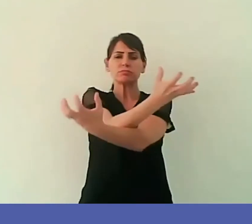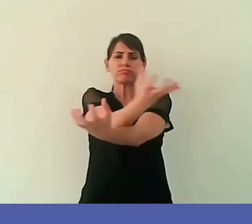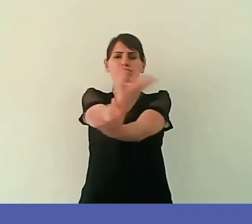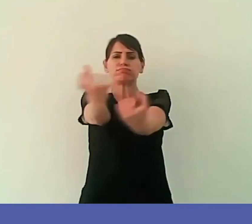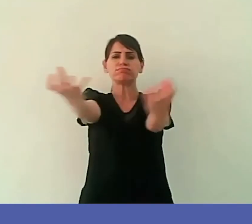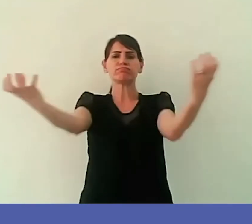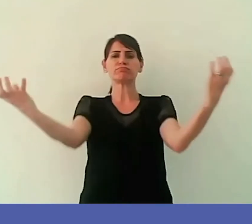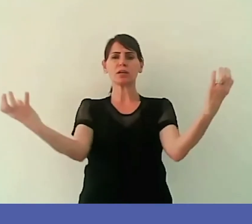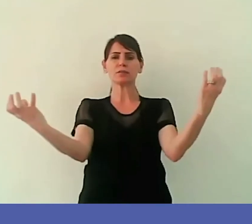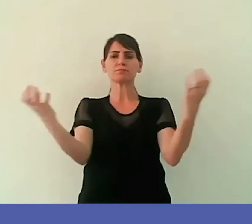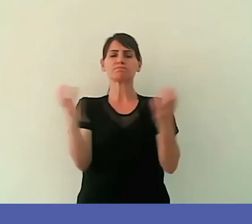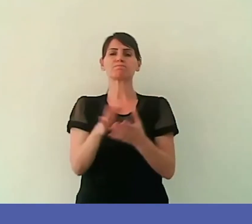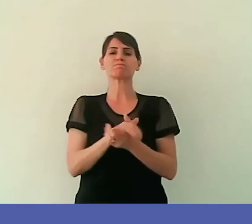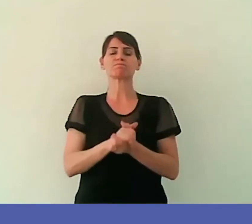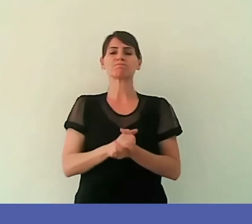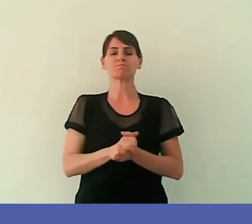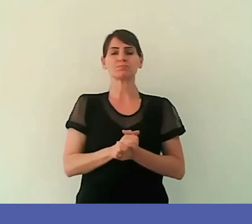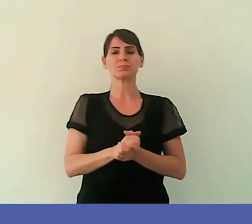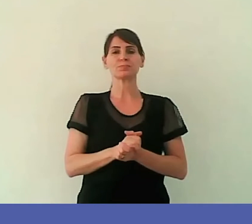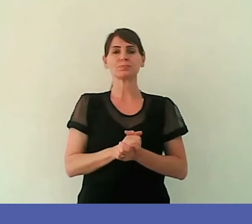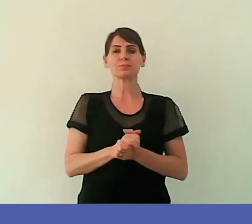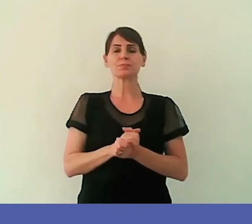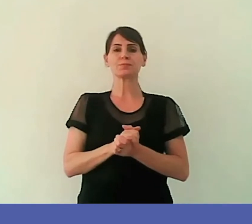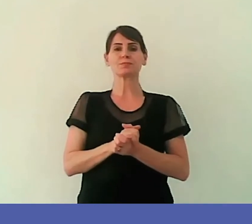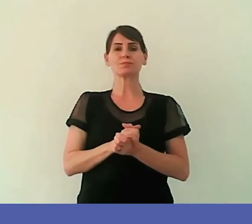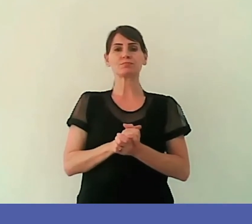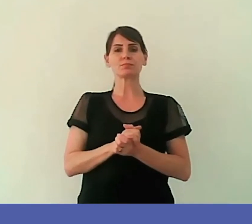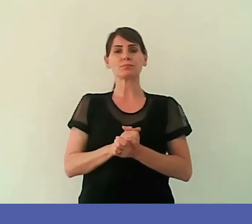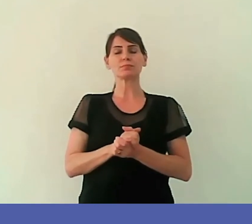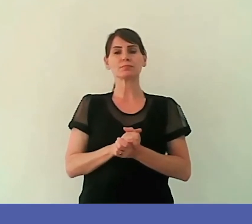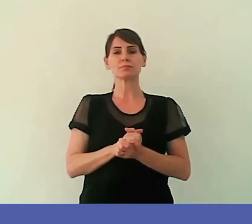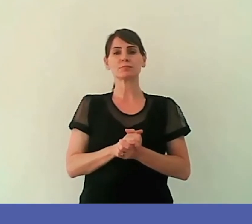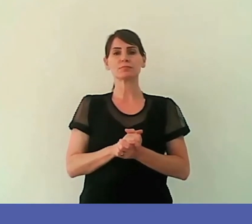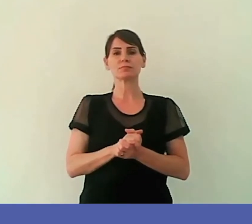Ó Senhor Jesus. Então, irmãos,